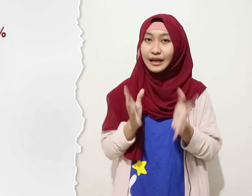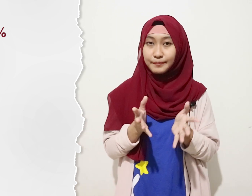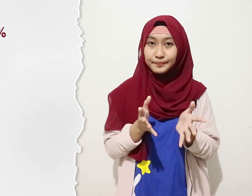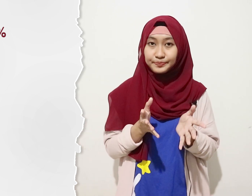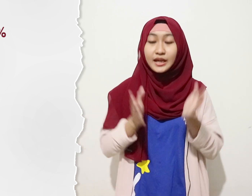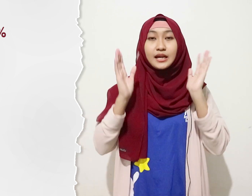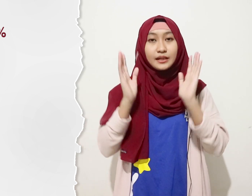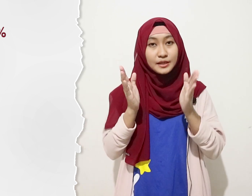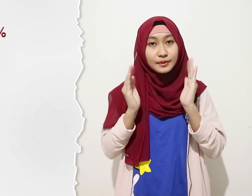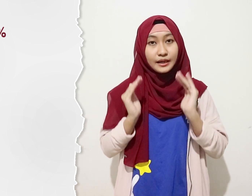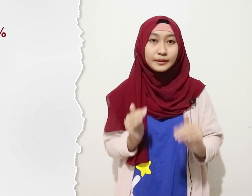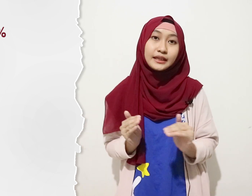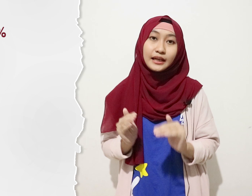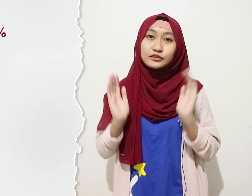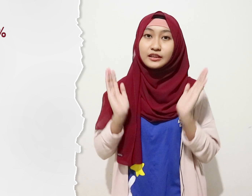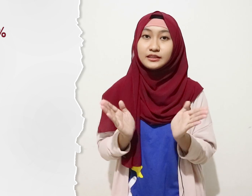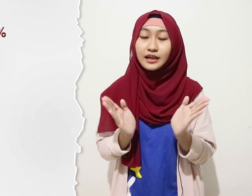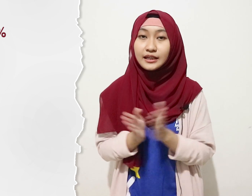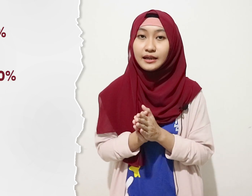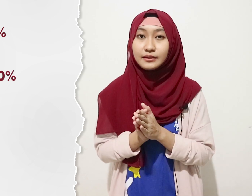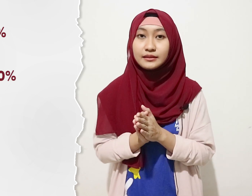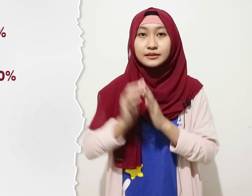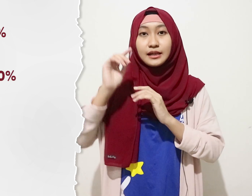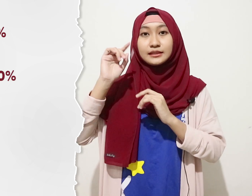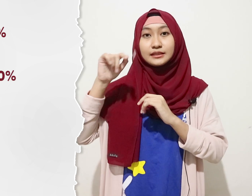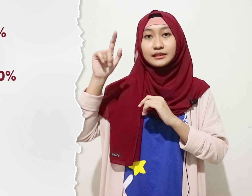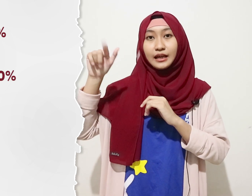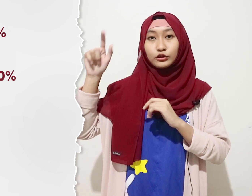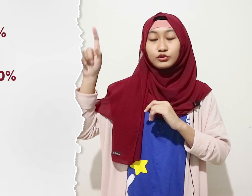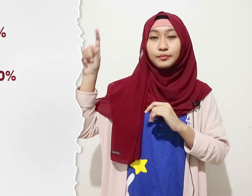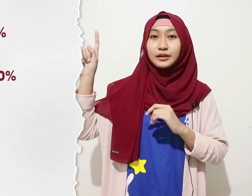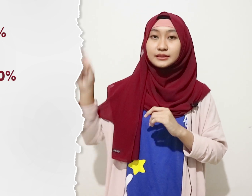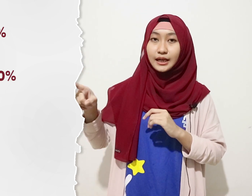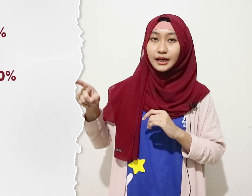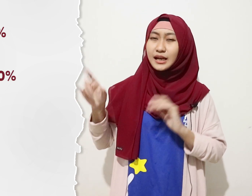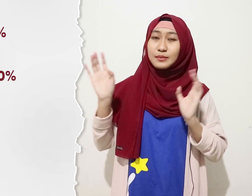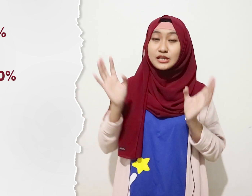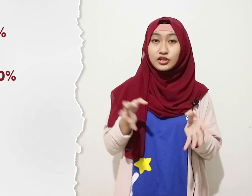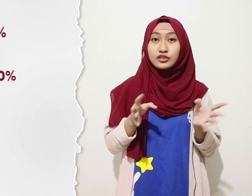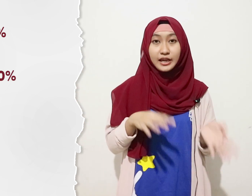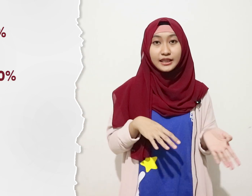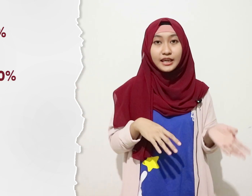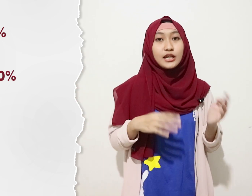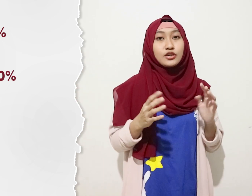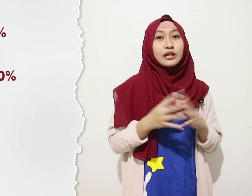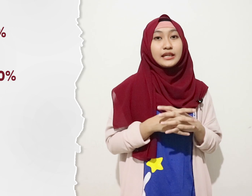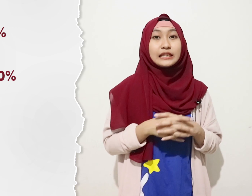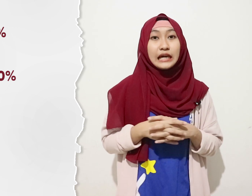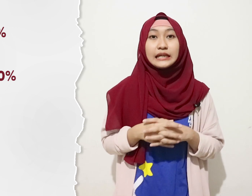16/6. 16/6 ini langsung aja kita kalikan dengan 100% karena nggak bisa dicoret-coret. Ya udahlah ya, kita kaliin